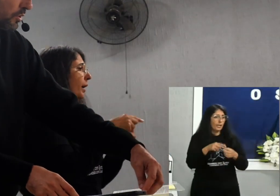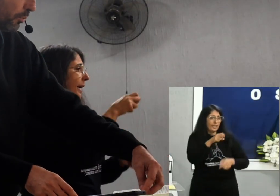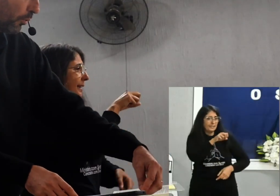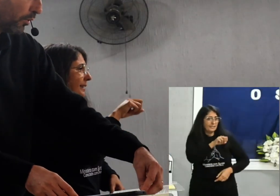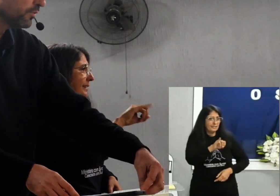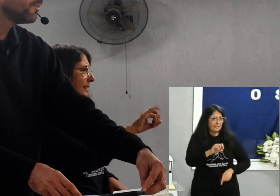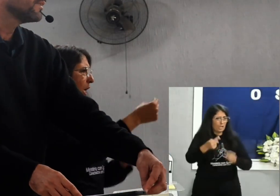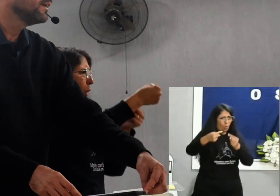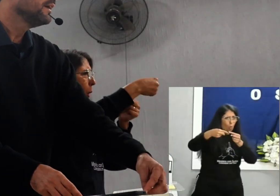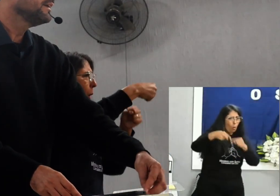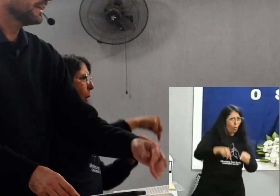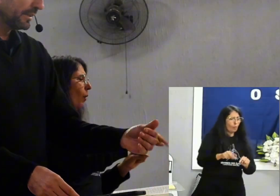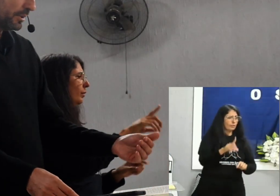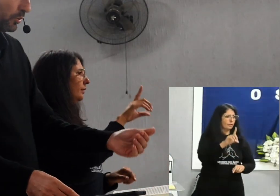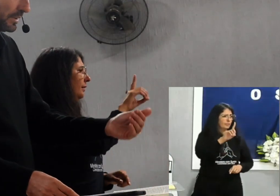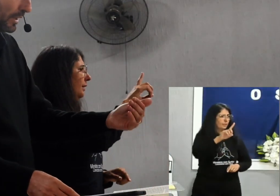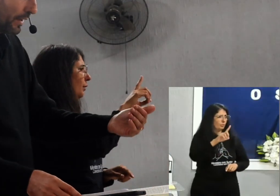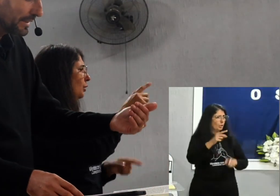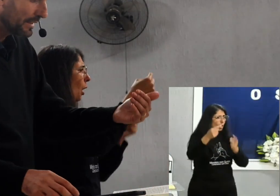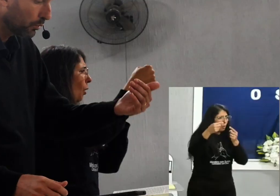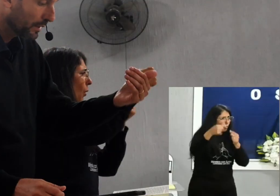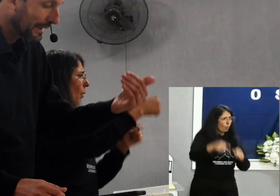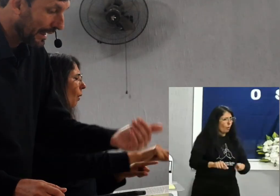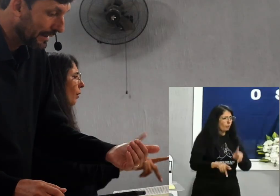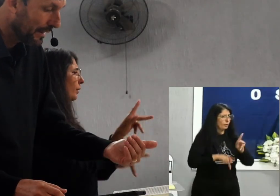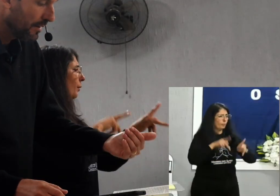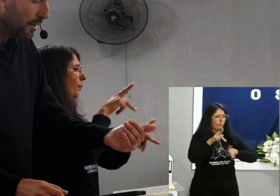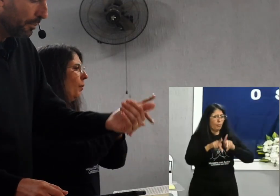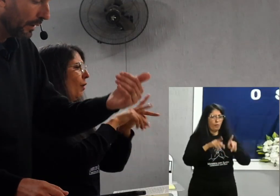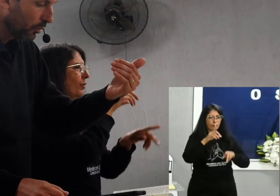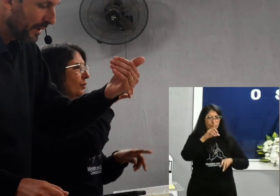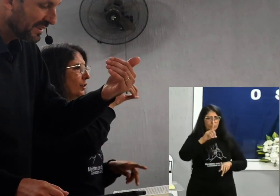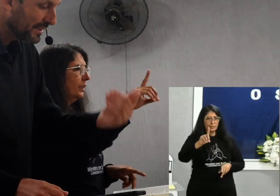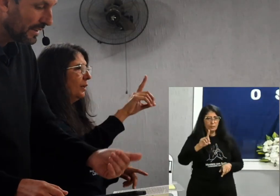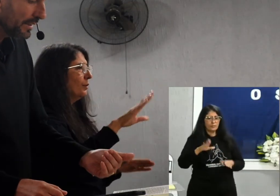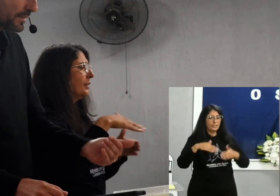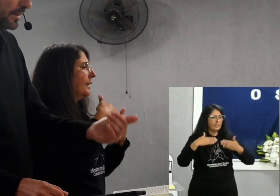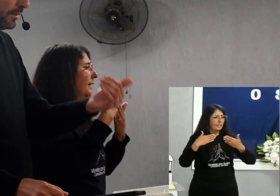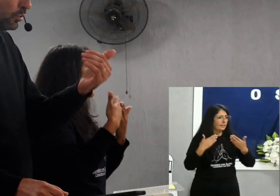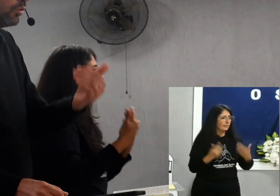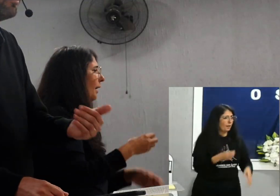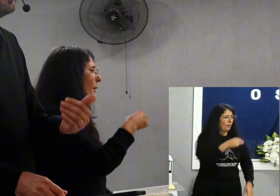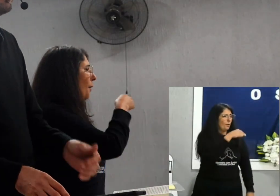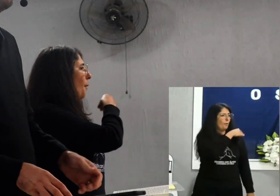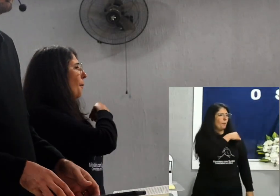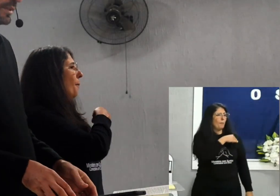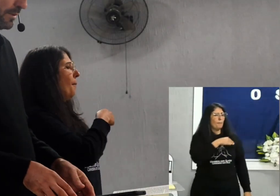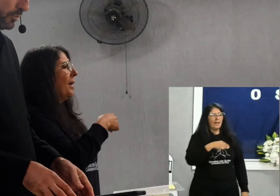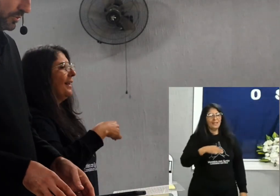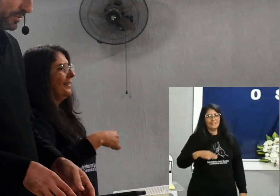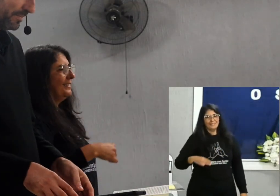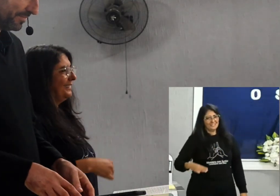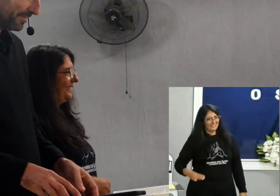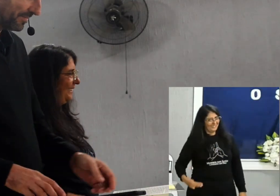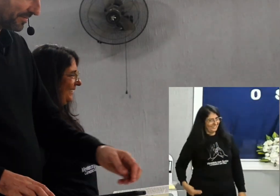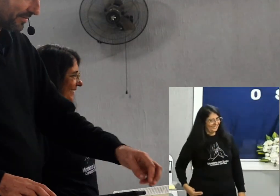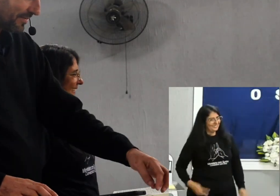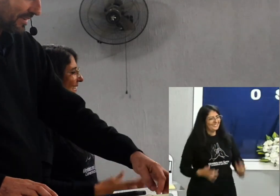e ao seu povo. E essa destruição é executada pelo Messias no final dos